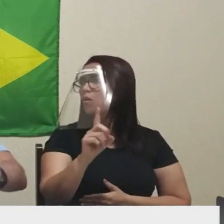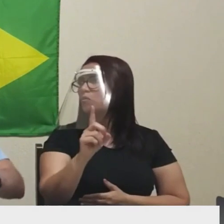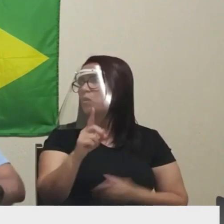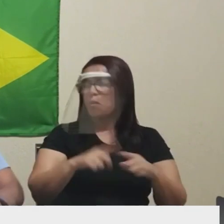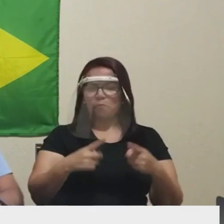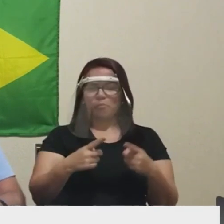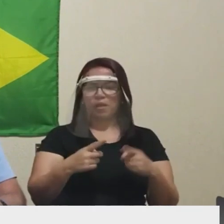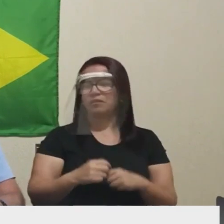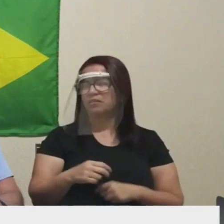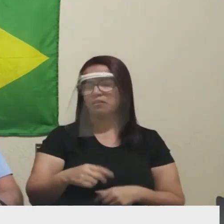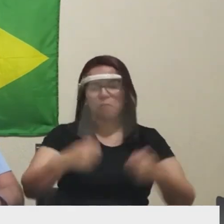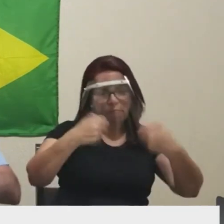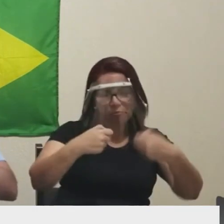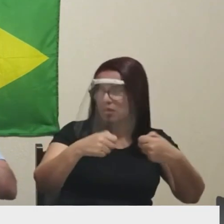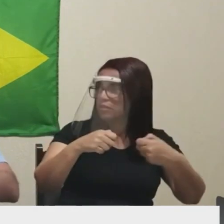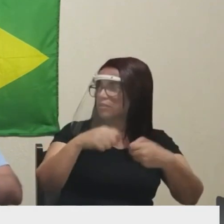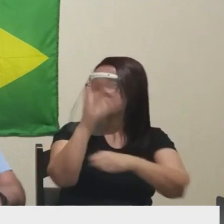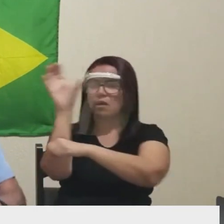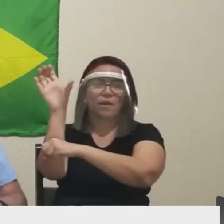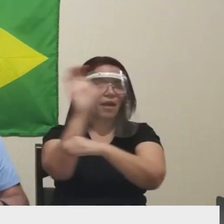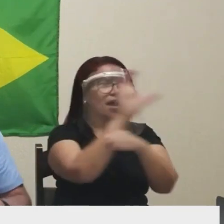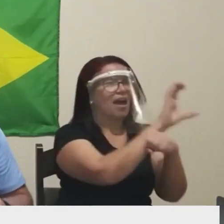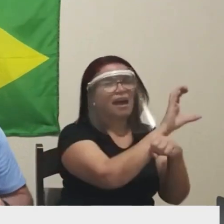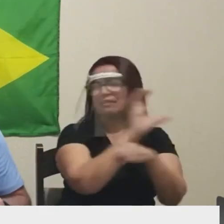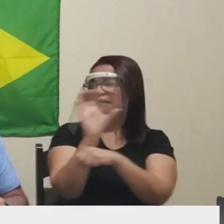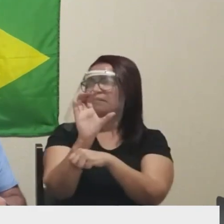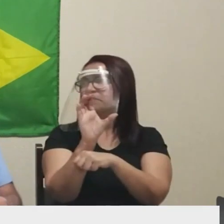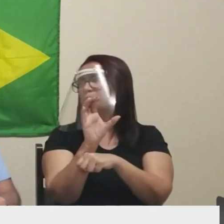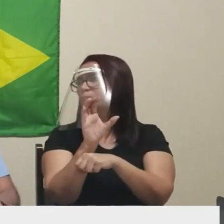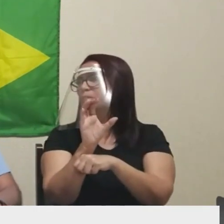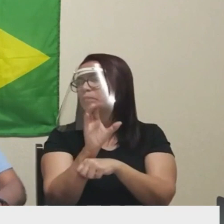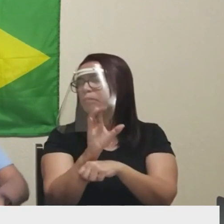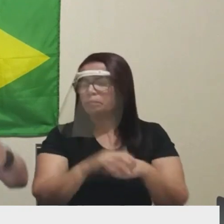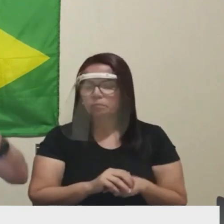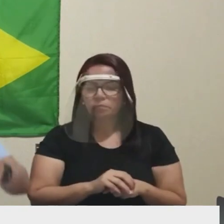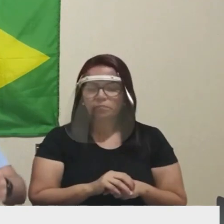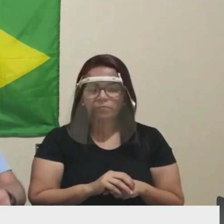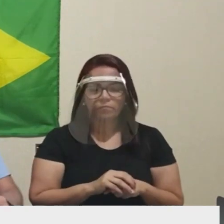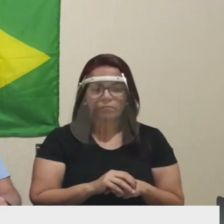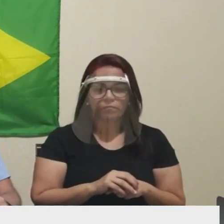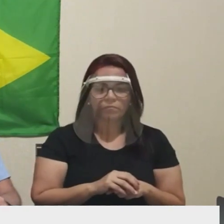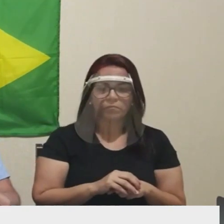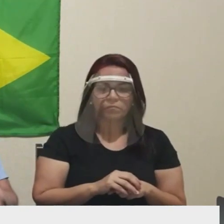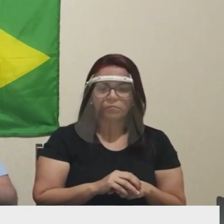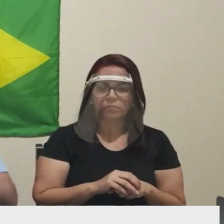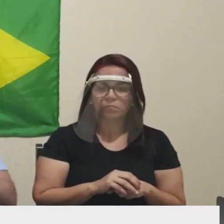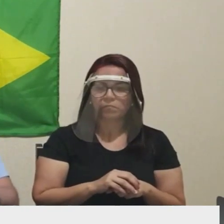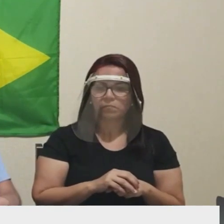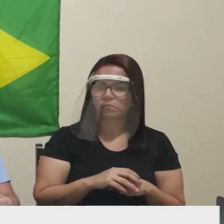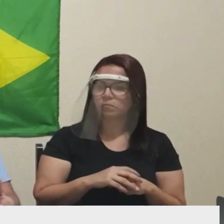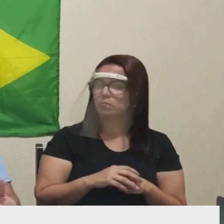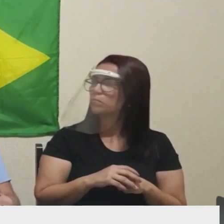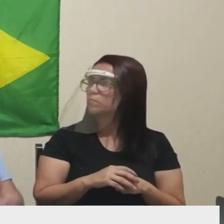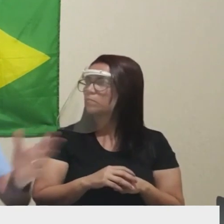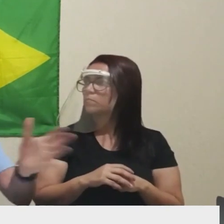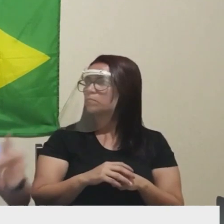ter 1.800 radares aqui no Brasil. Então, já acertei com o ministro Tarcísio, ele já tem levantado com